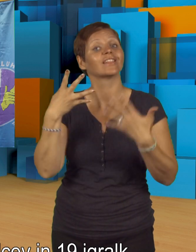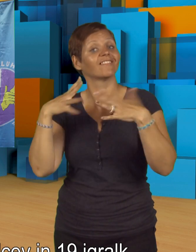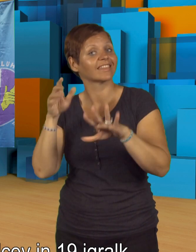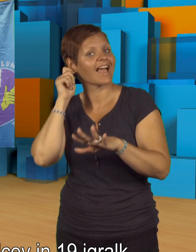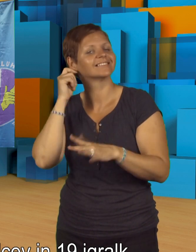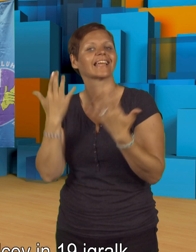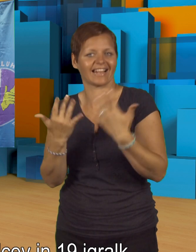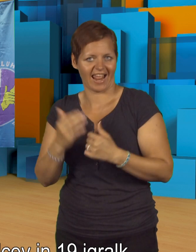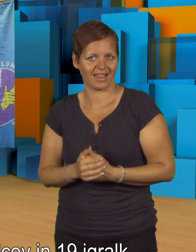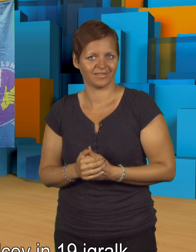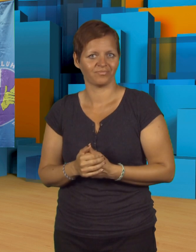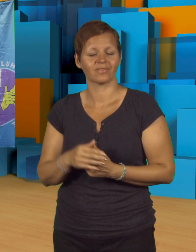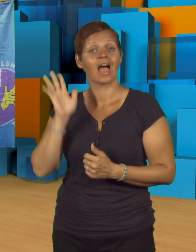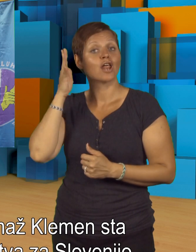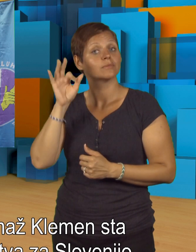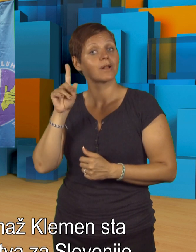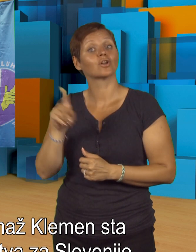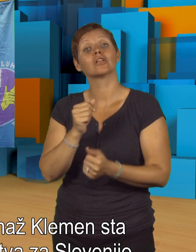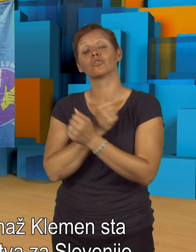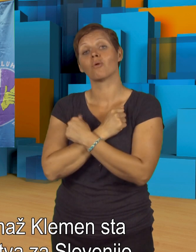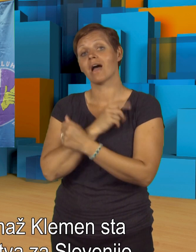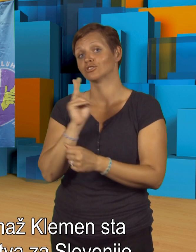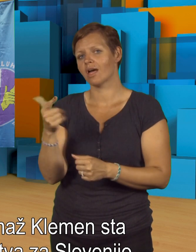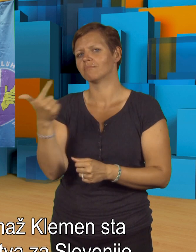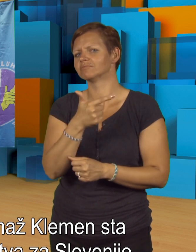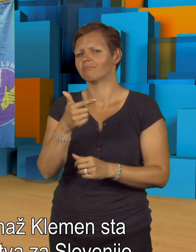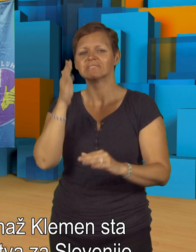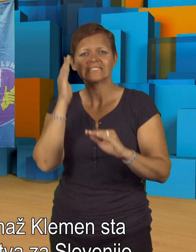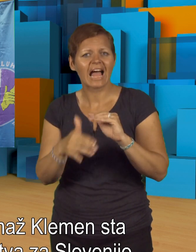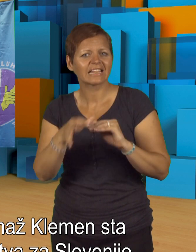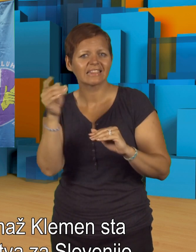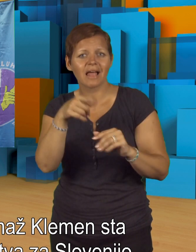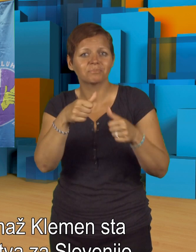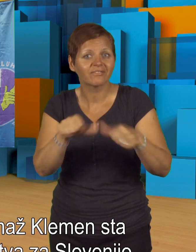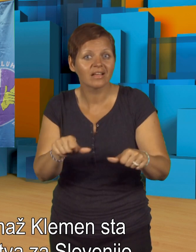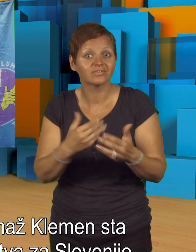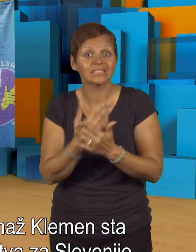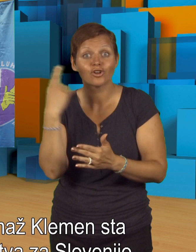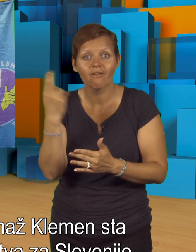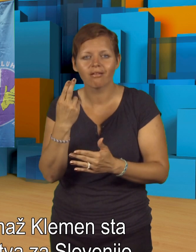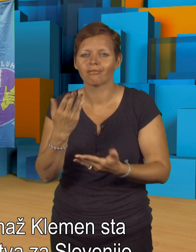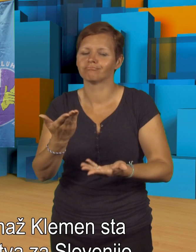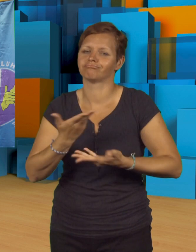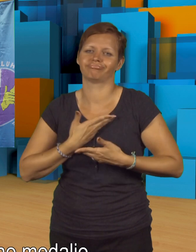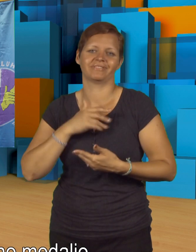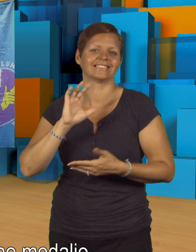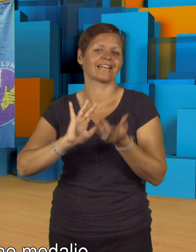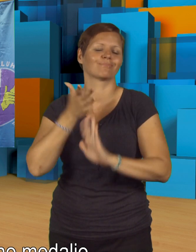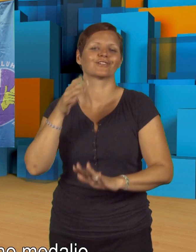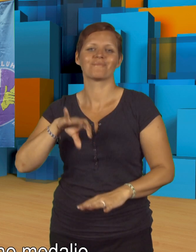35 igralcev in 19 igralk. Aleš Peperko in Tomaž Klemen sta na zadnji dan prvenstva za Slovenijo